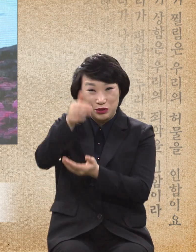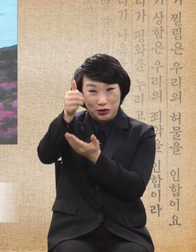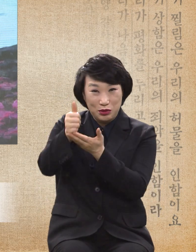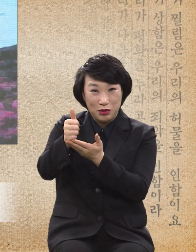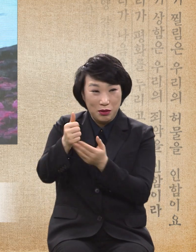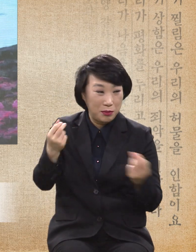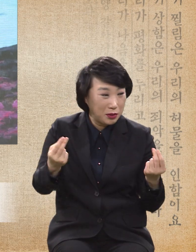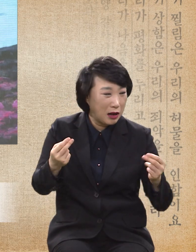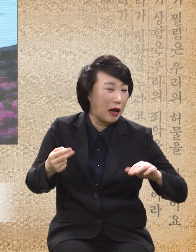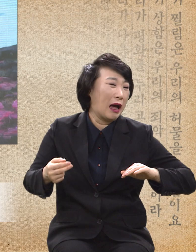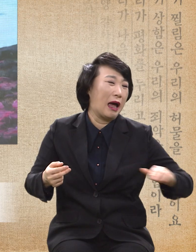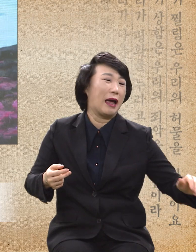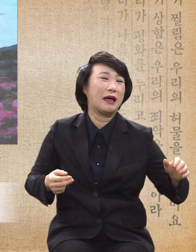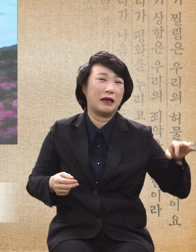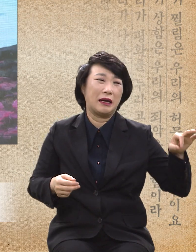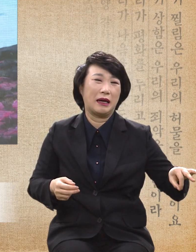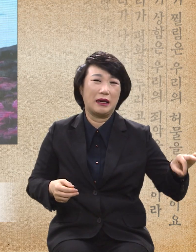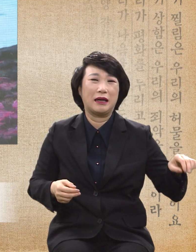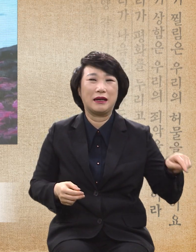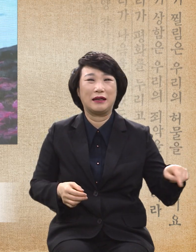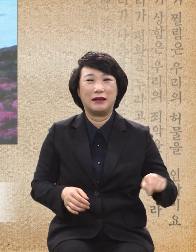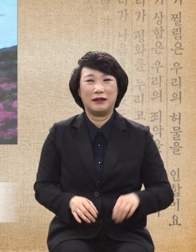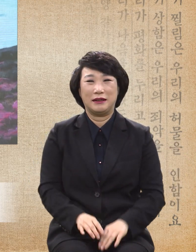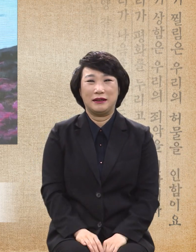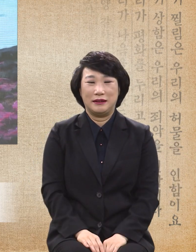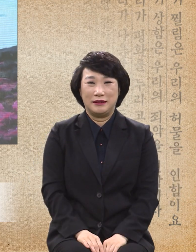앞에는 아주 초라한 것이라 이 말입니다.